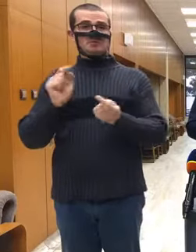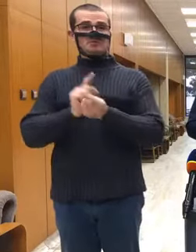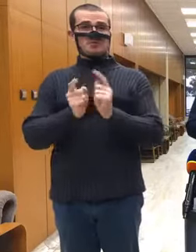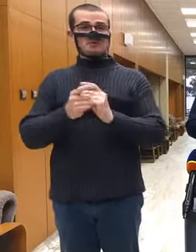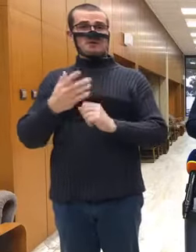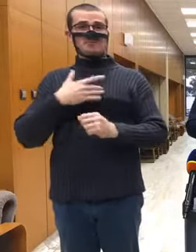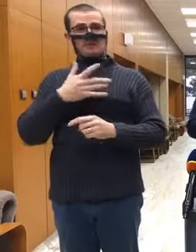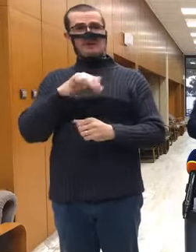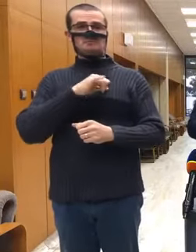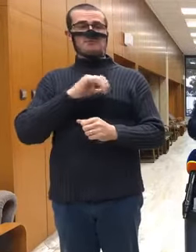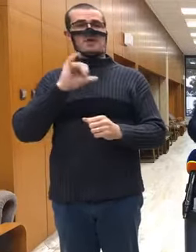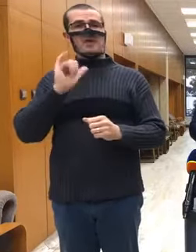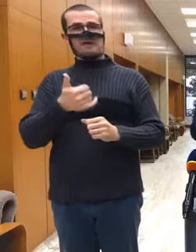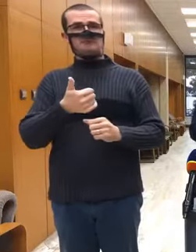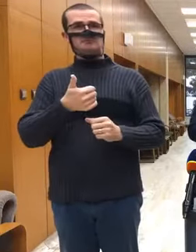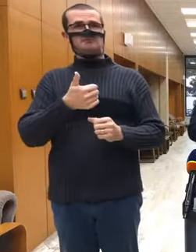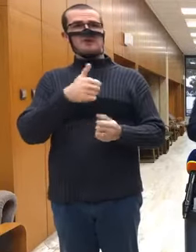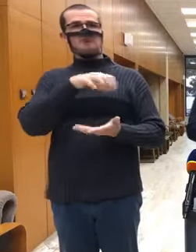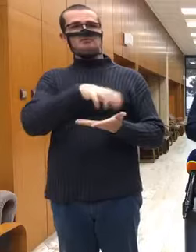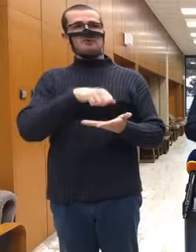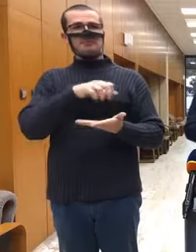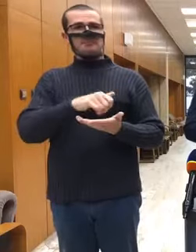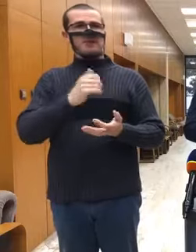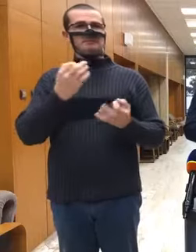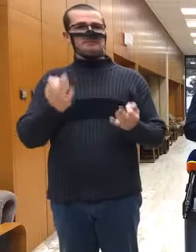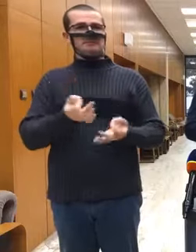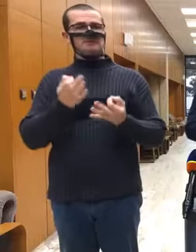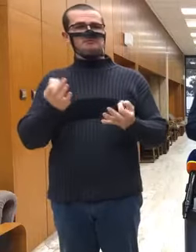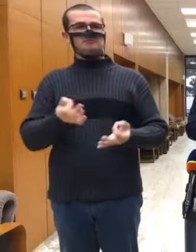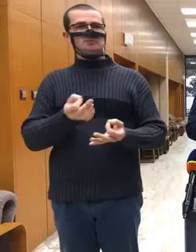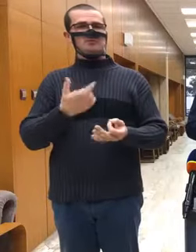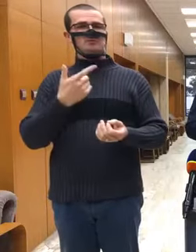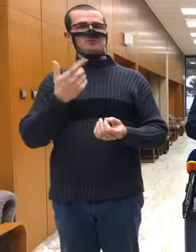o to záujem ešte nejaké čerpať, ktoré